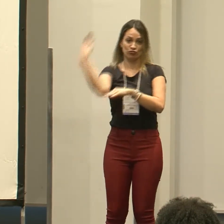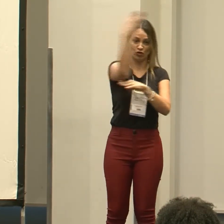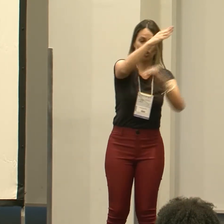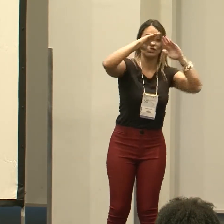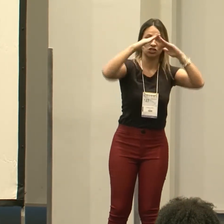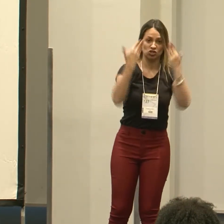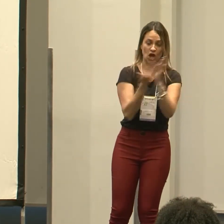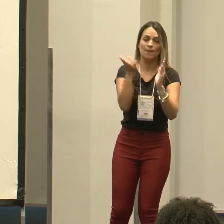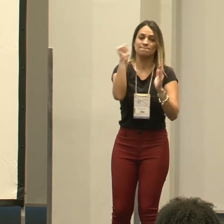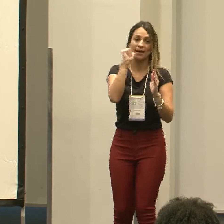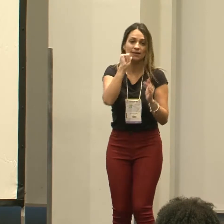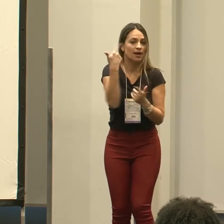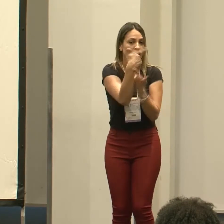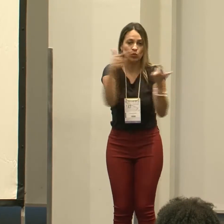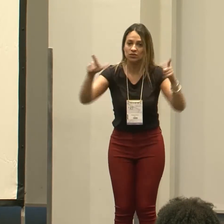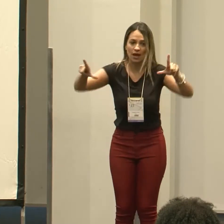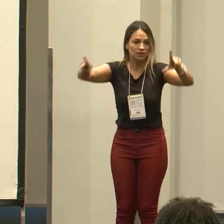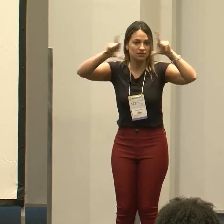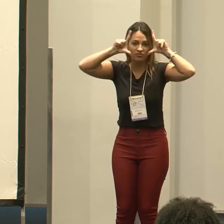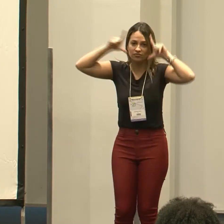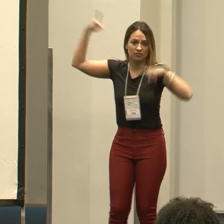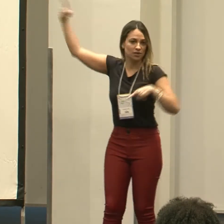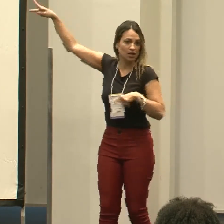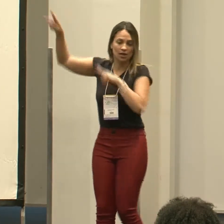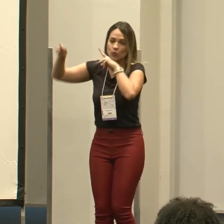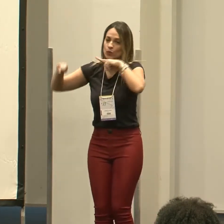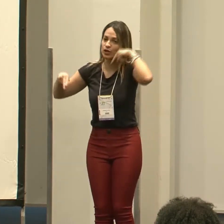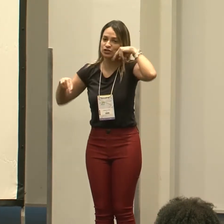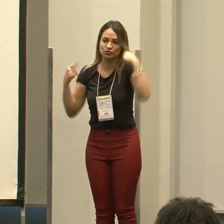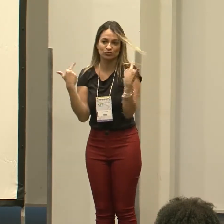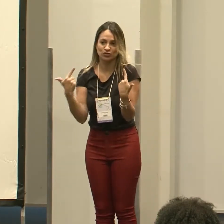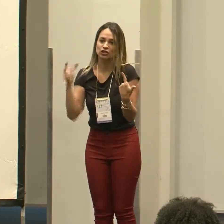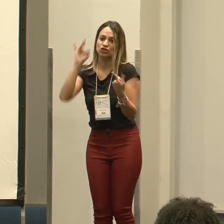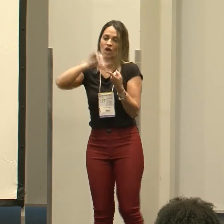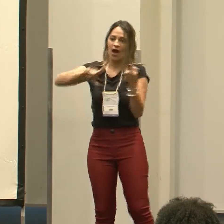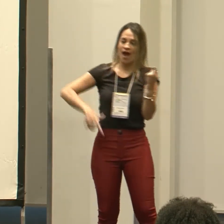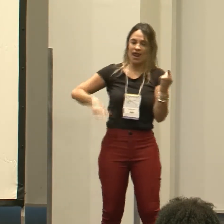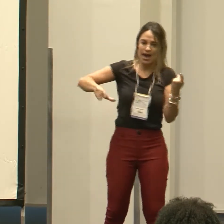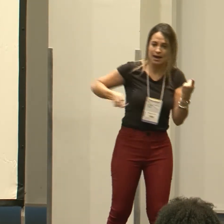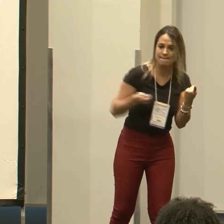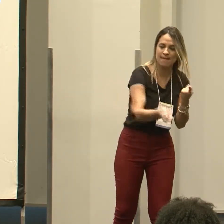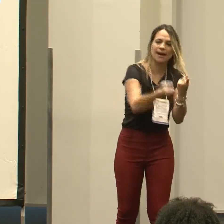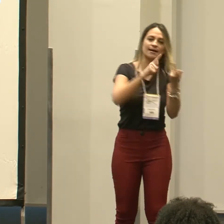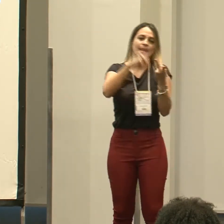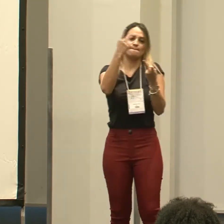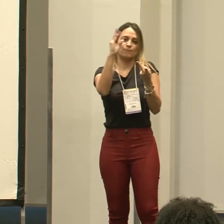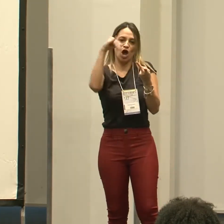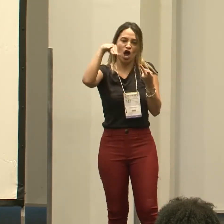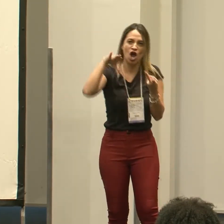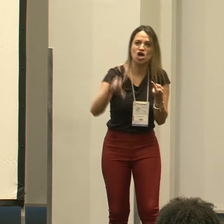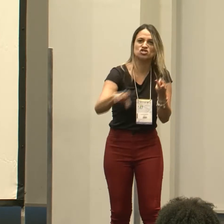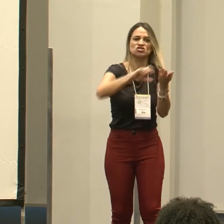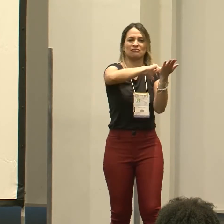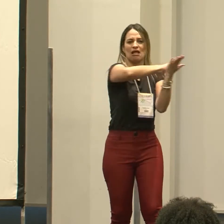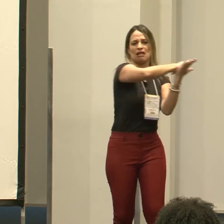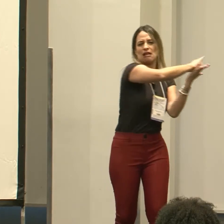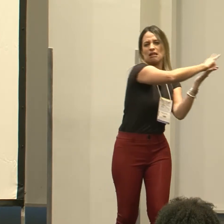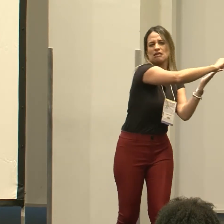de Educação de Surdos. Eu estive lá na França, no Instituto, e não tem menção de UE.